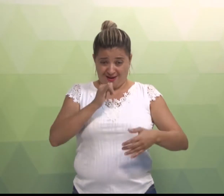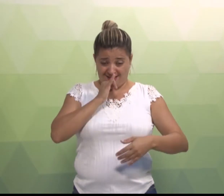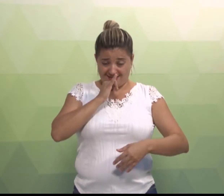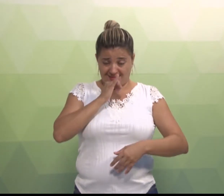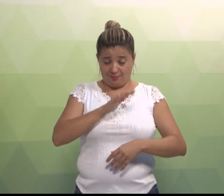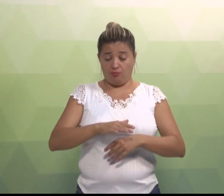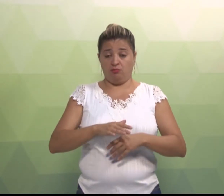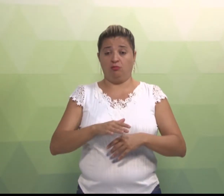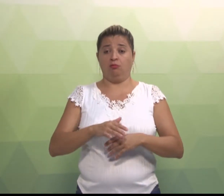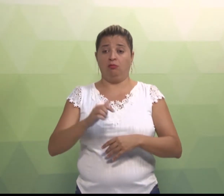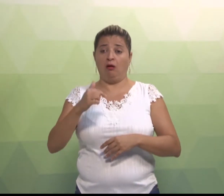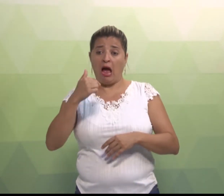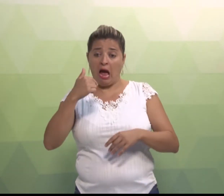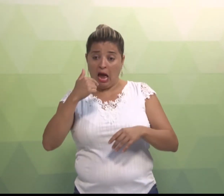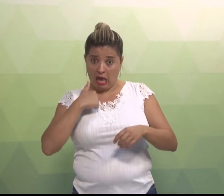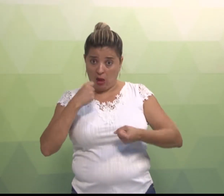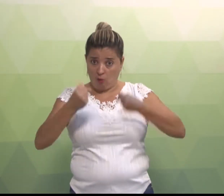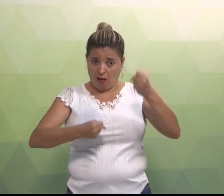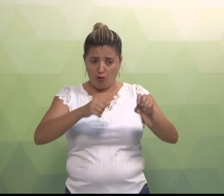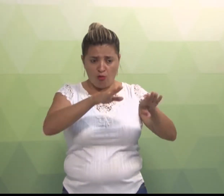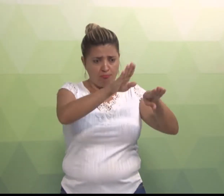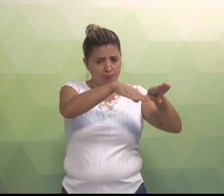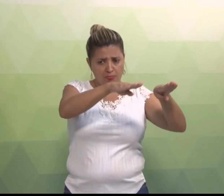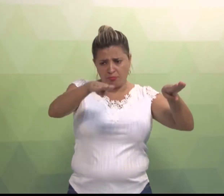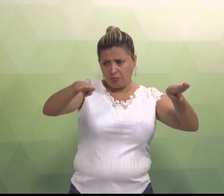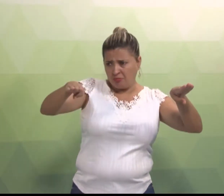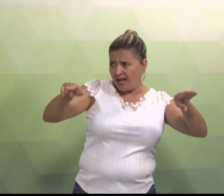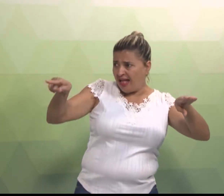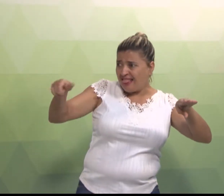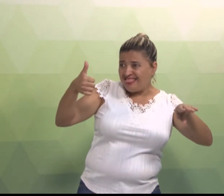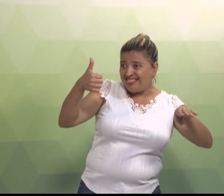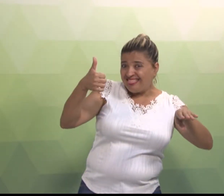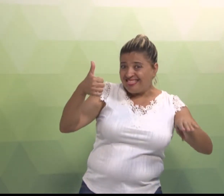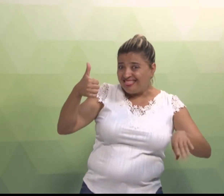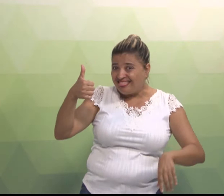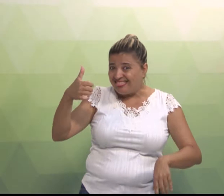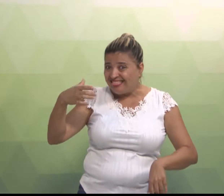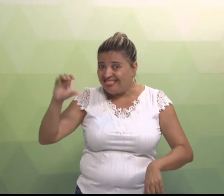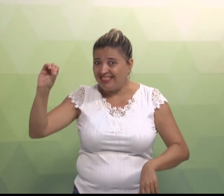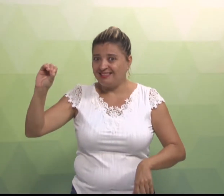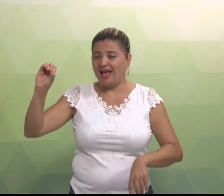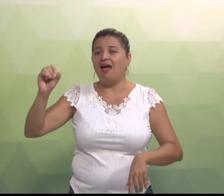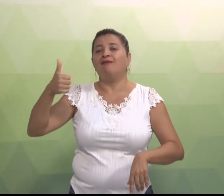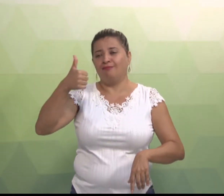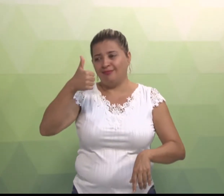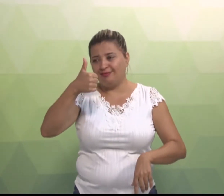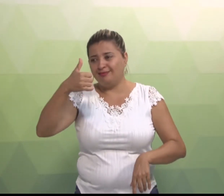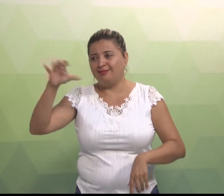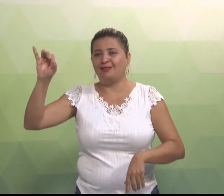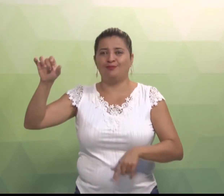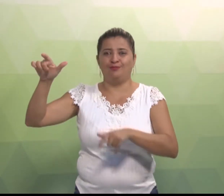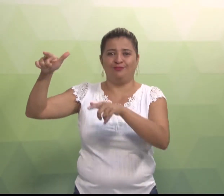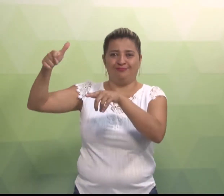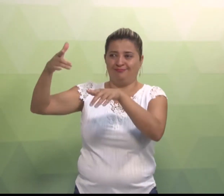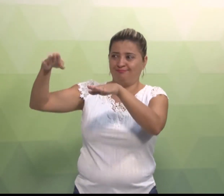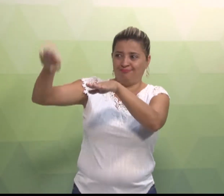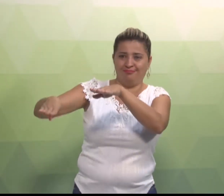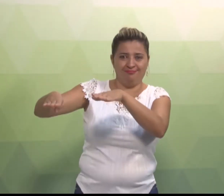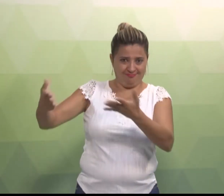Agora, um outro exemplo, o meu carro está no 10, então, ele está